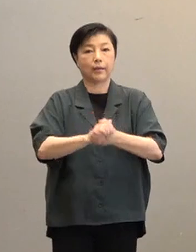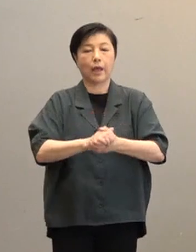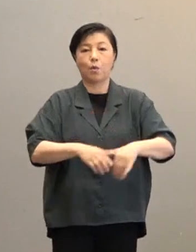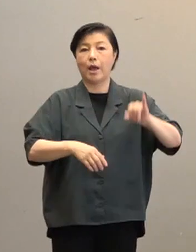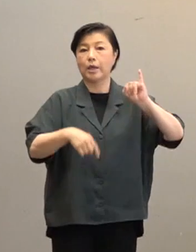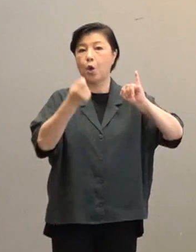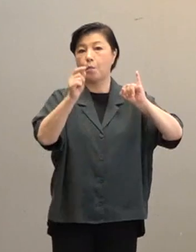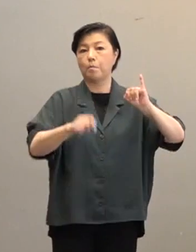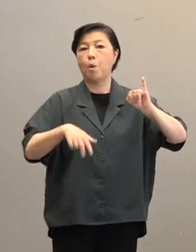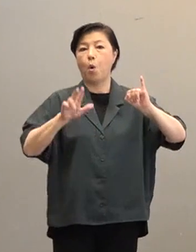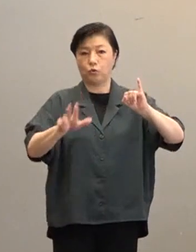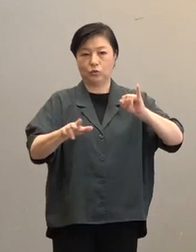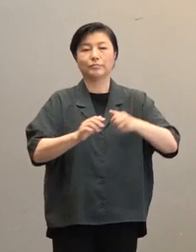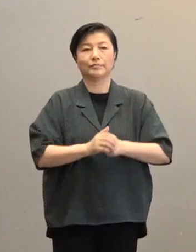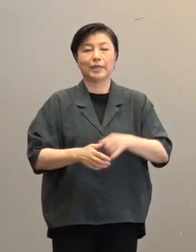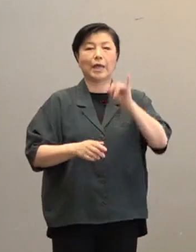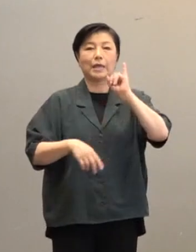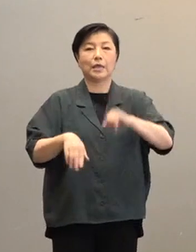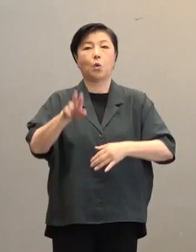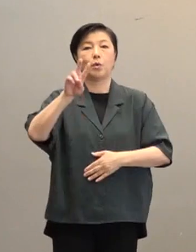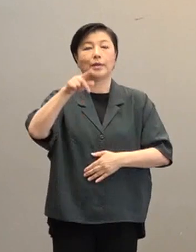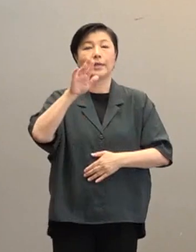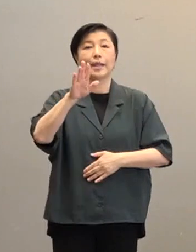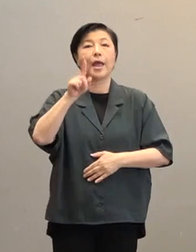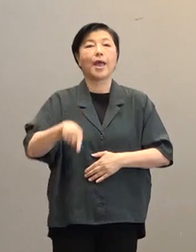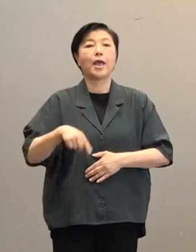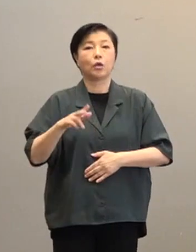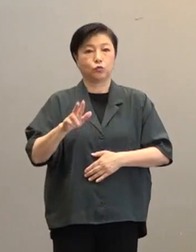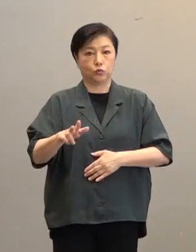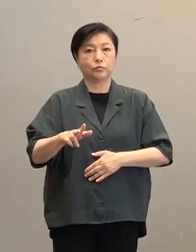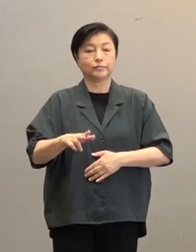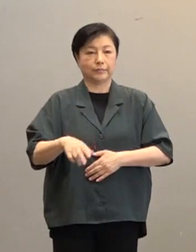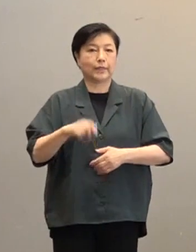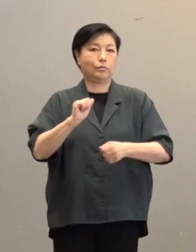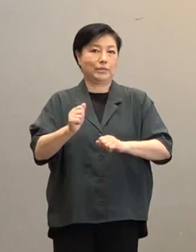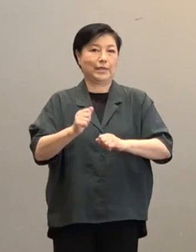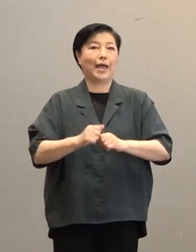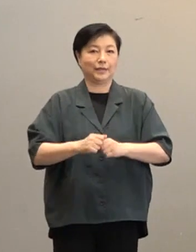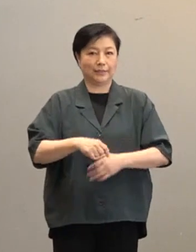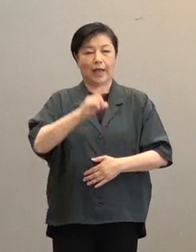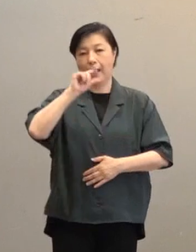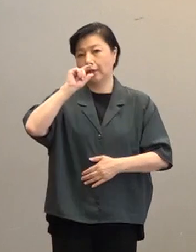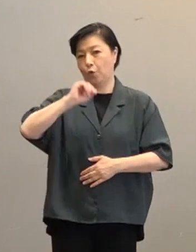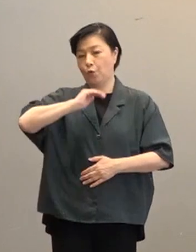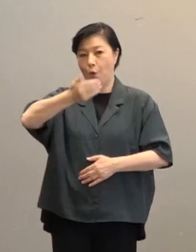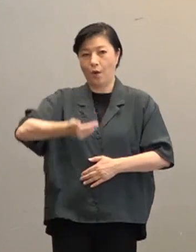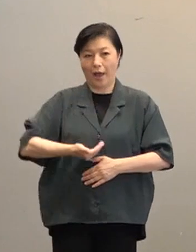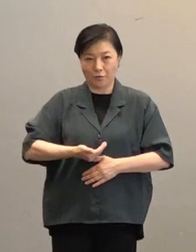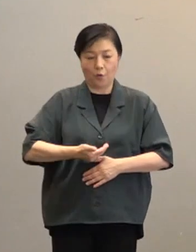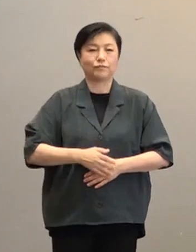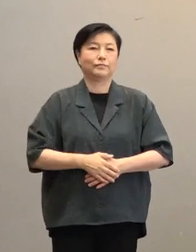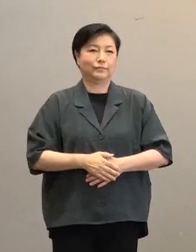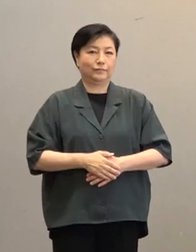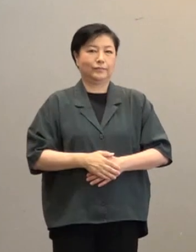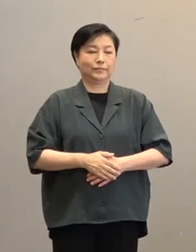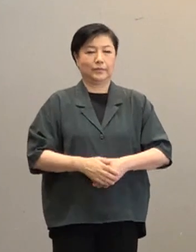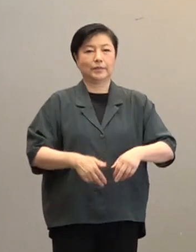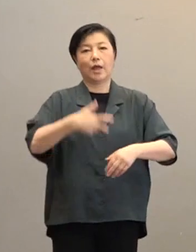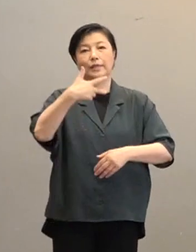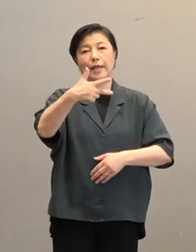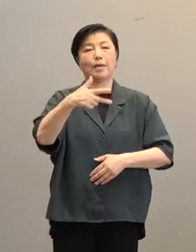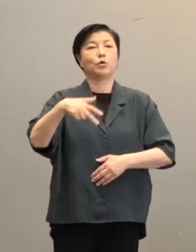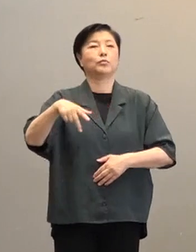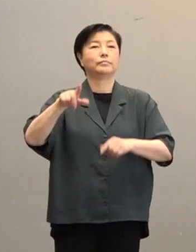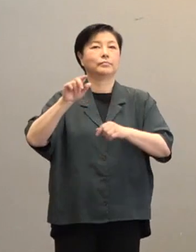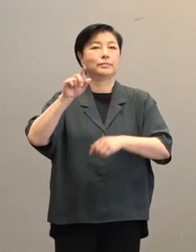イオンモール株式会社、イオンリテール株式会社、株式会社伊東洋華堂、株式会社セブンイレブンジャ